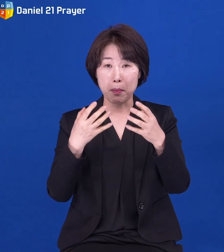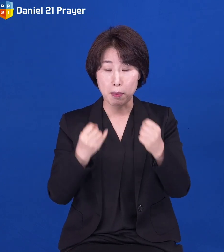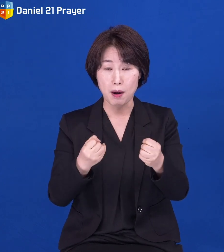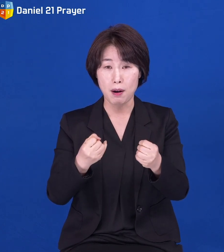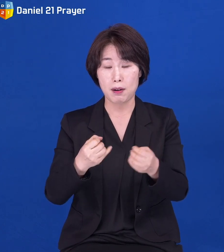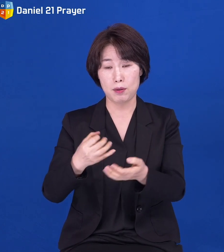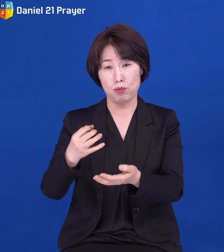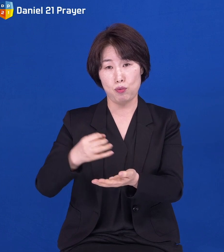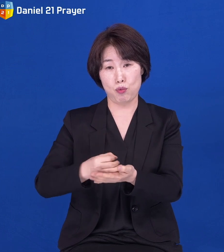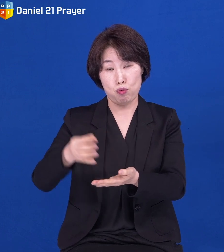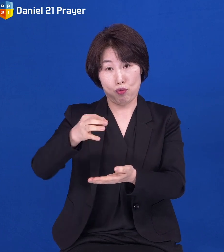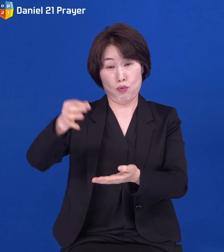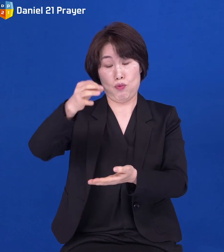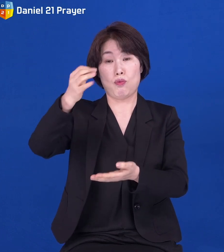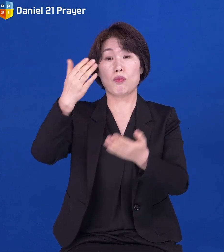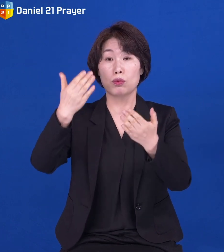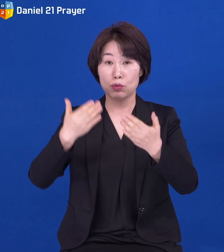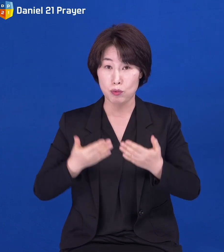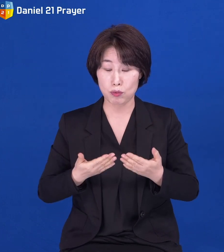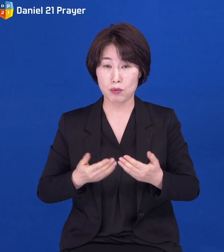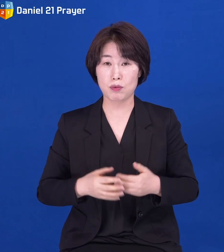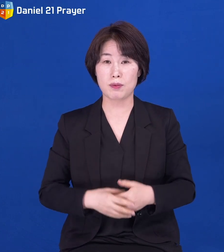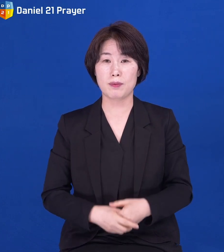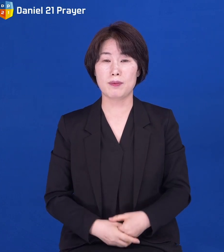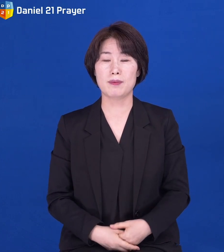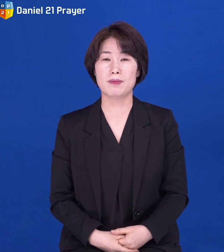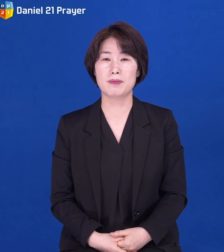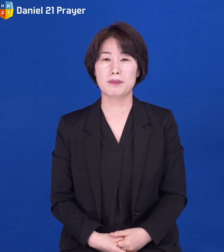그래서 돈을 정확하게 달라고 어렸을 때부터